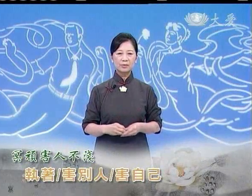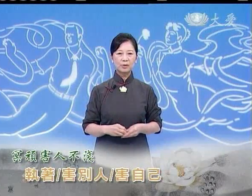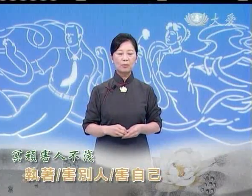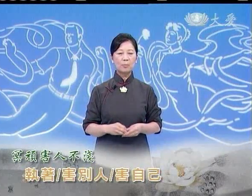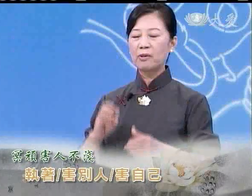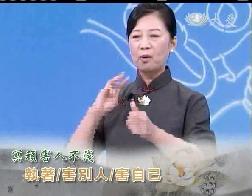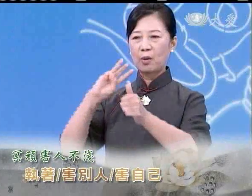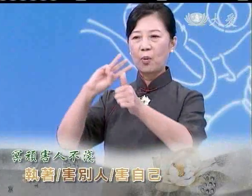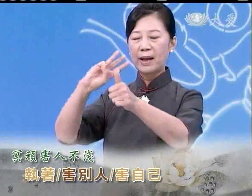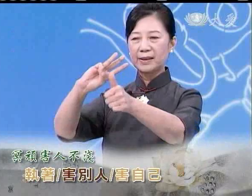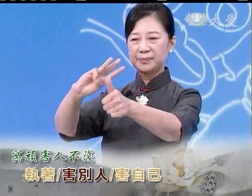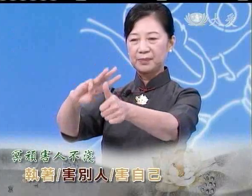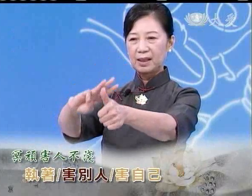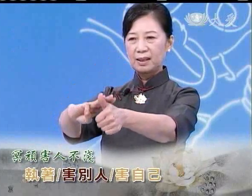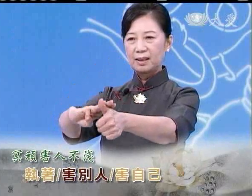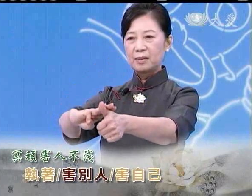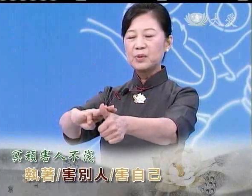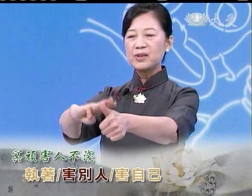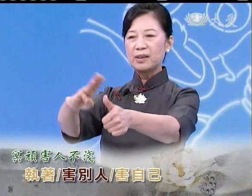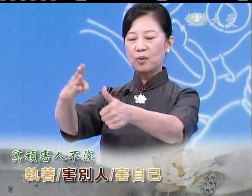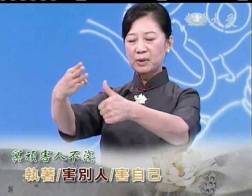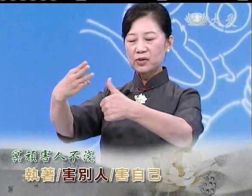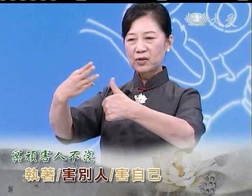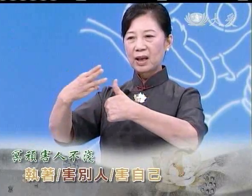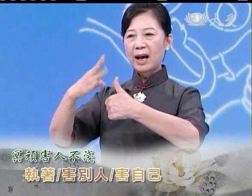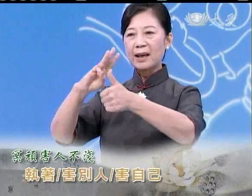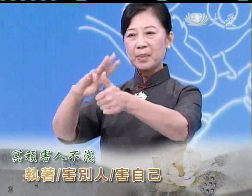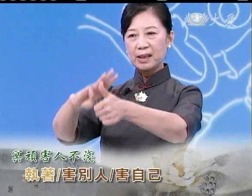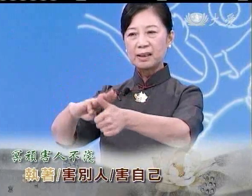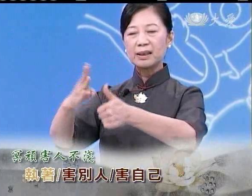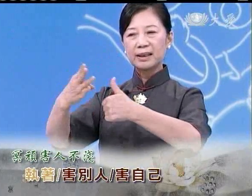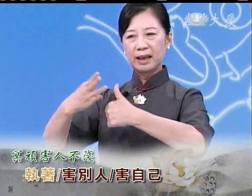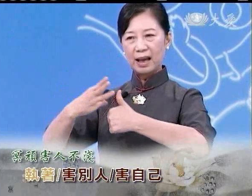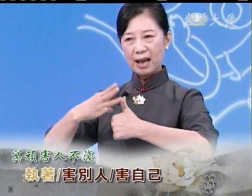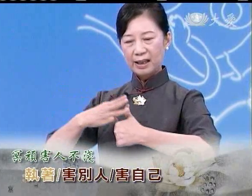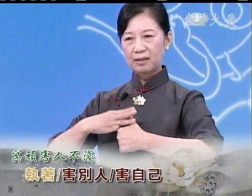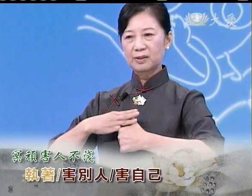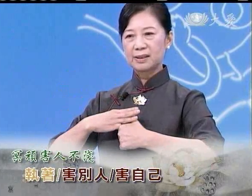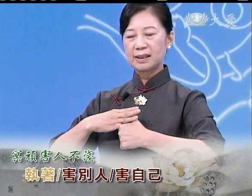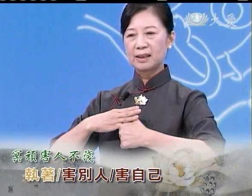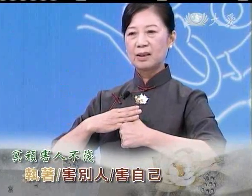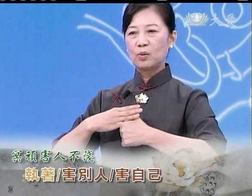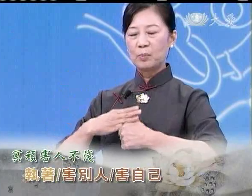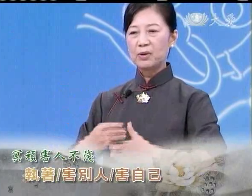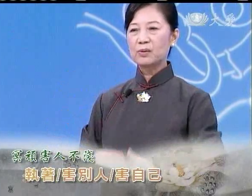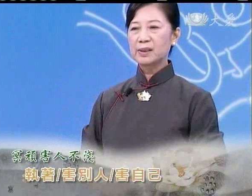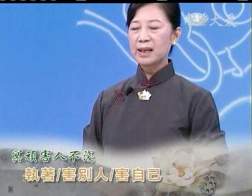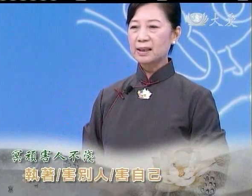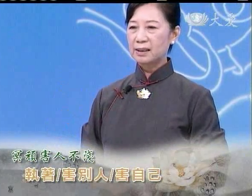所以我们会往外；不浅，我们是害别人也害到自己。我们用这样的